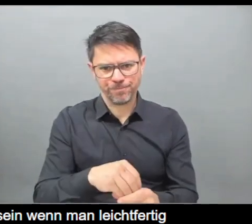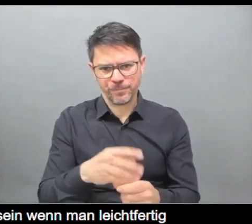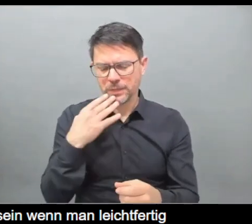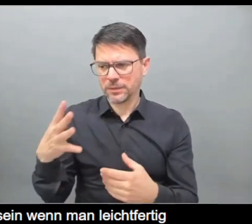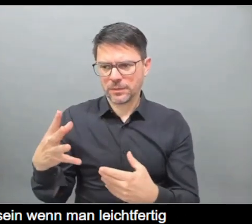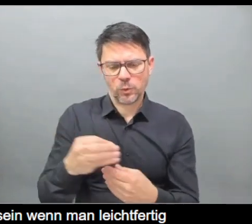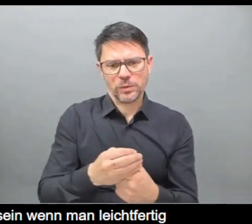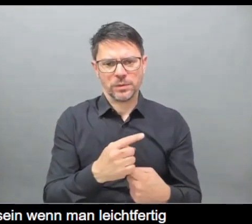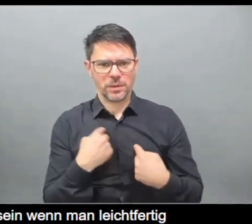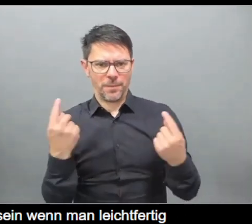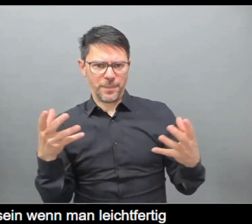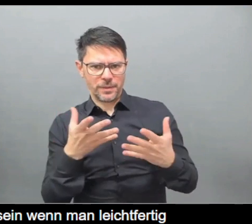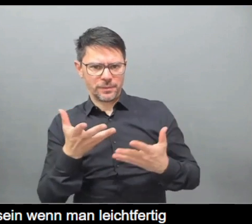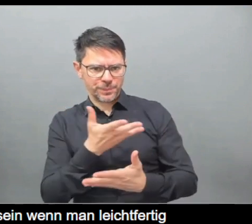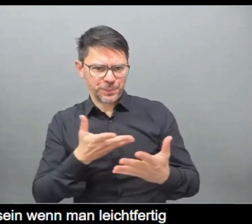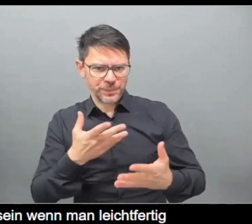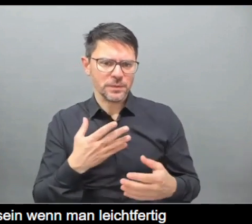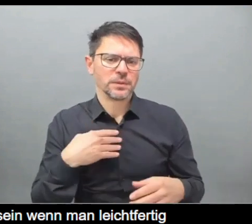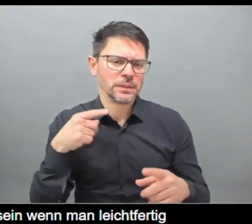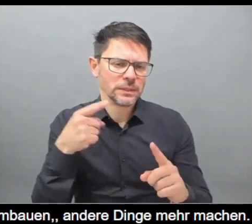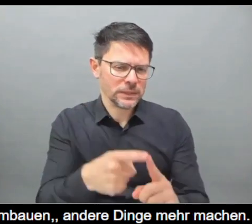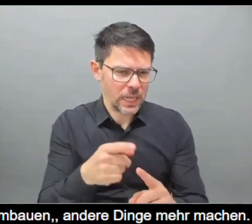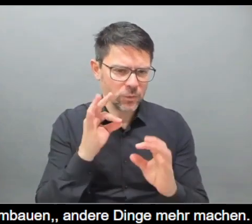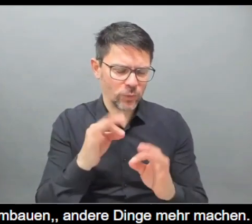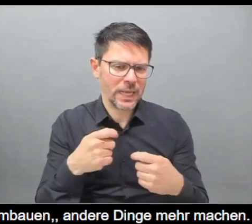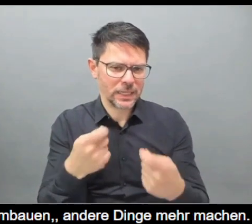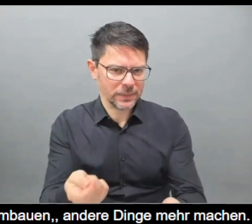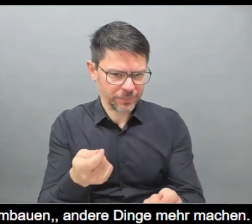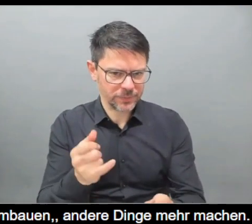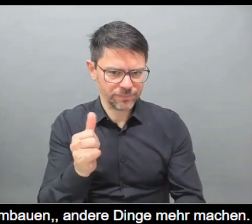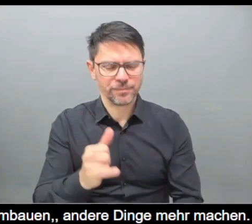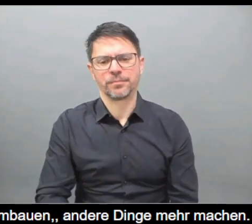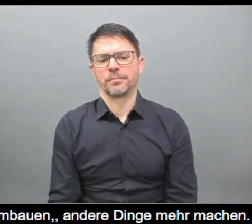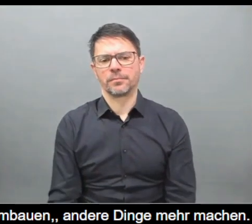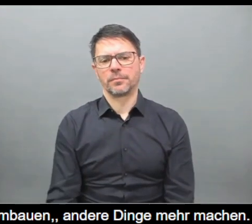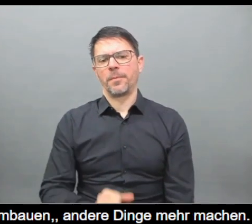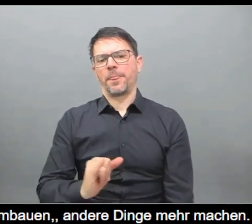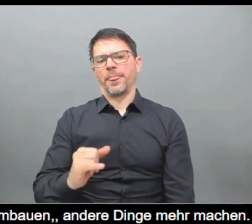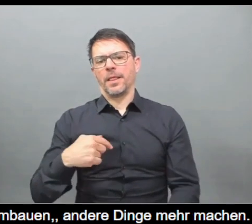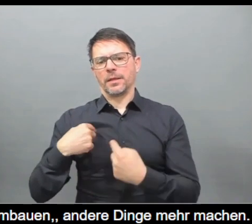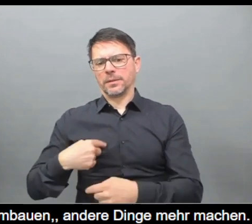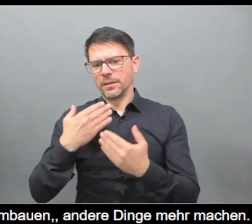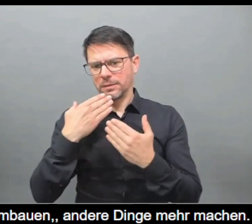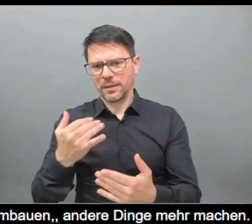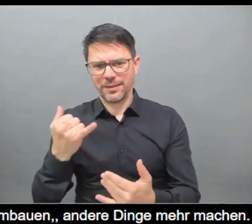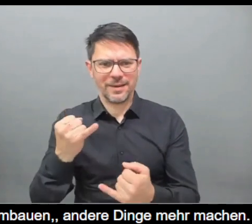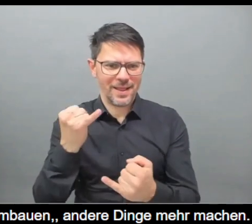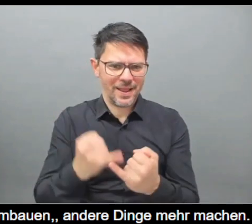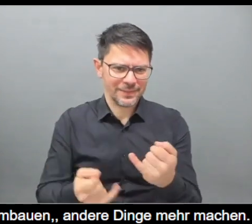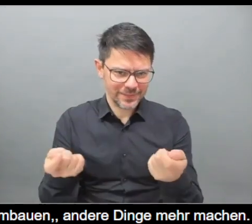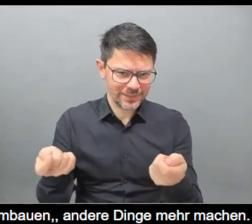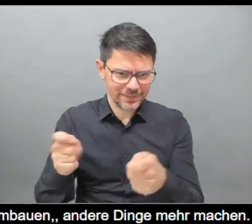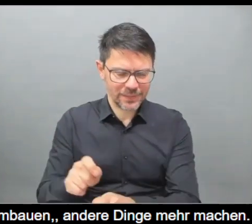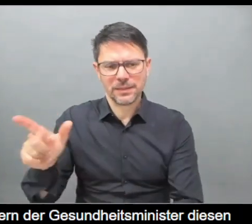Abschluss noch Gesundheitsminister Klaus Holecek. Ja, meine Damen und Herren, wenn man so will, dann haben wir heute im Kabinett einen Praxischeck